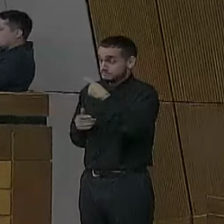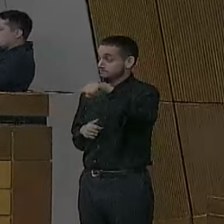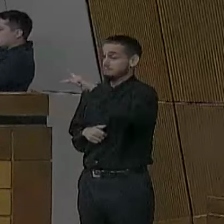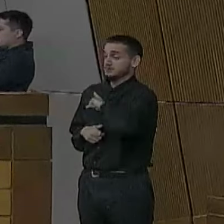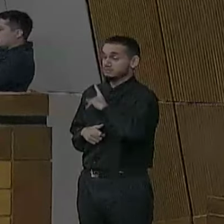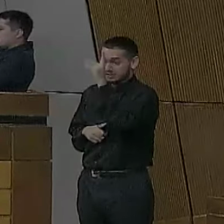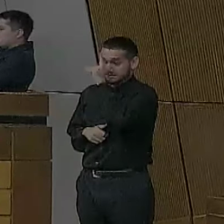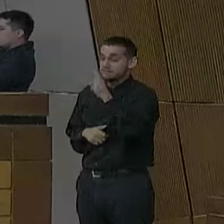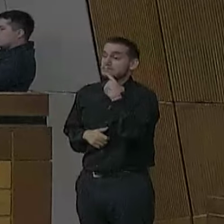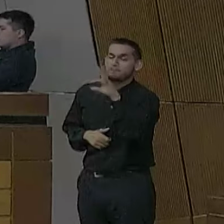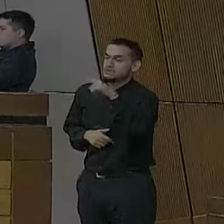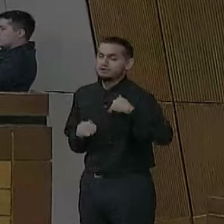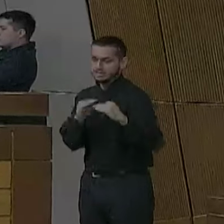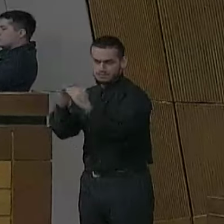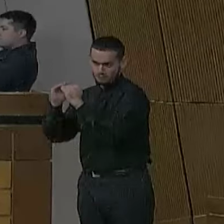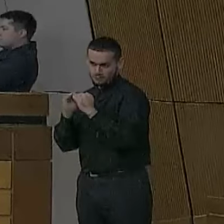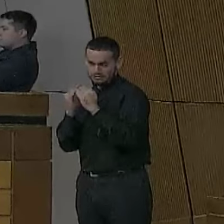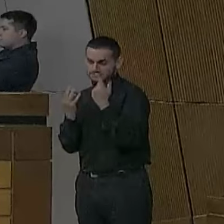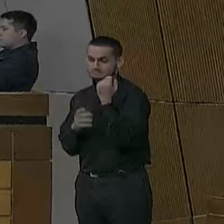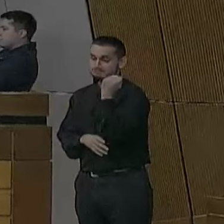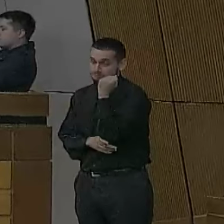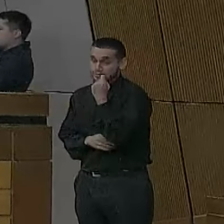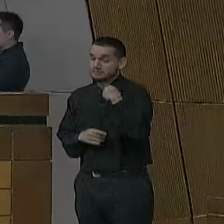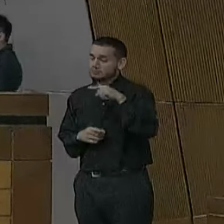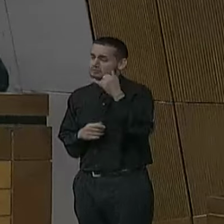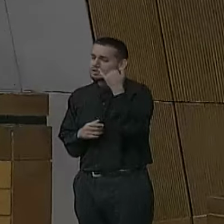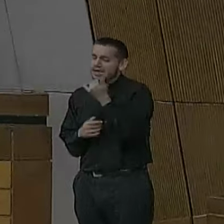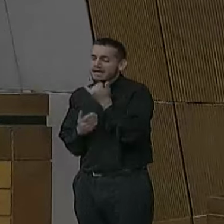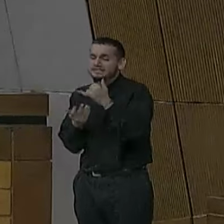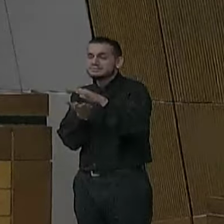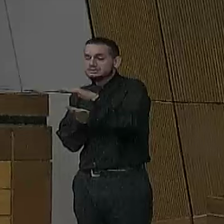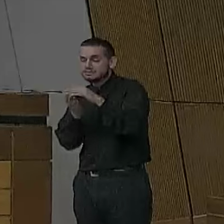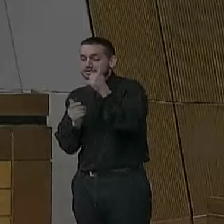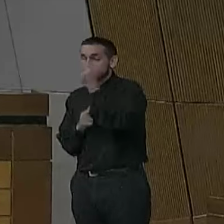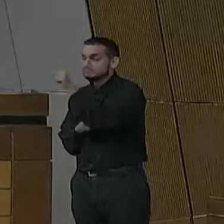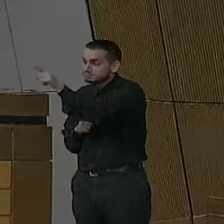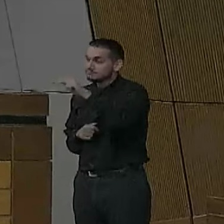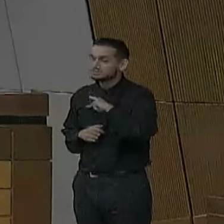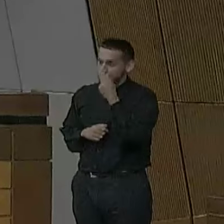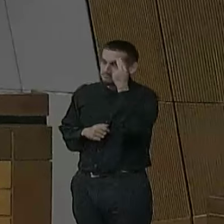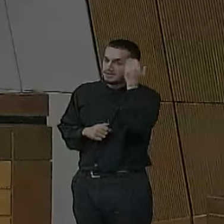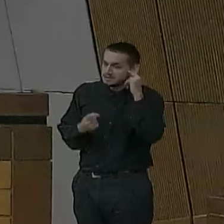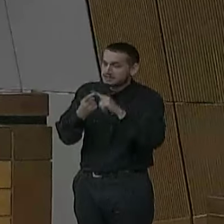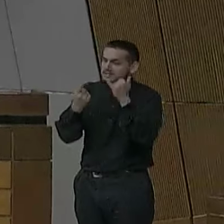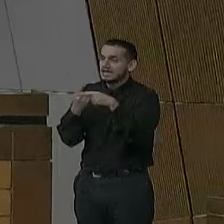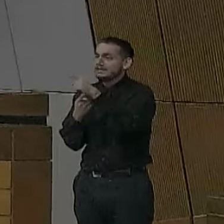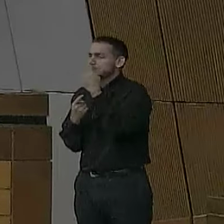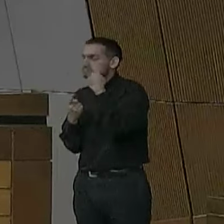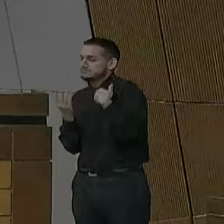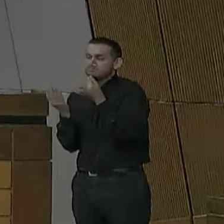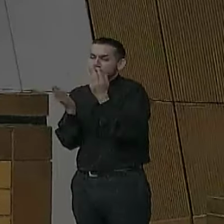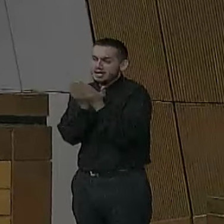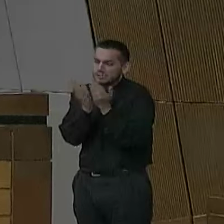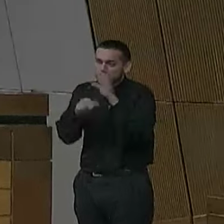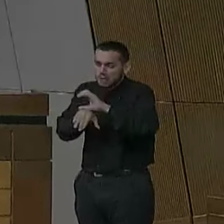opinarán lo mismo, es súper importante porque de alguna manera toda la experiencia y todos los conocimientos técnicos hacen